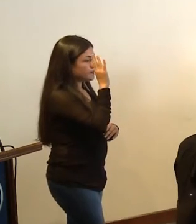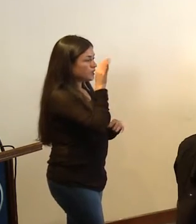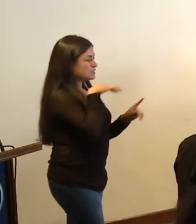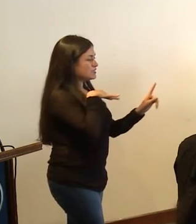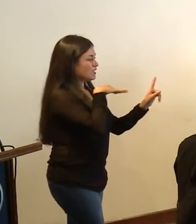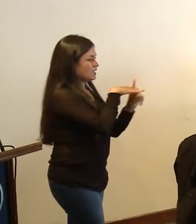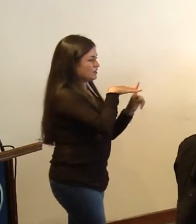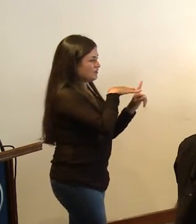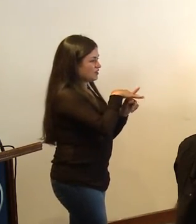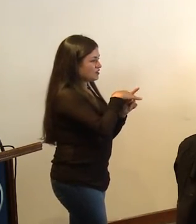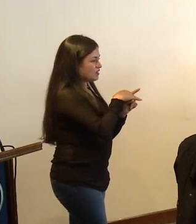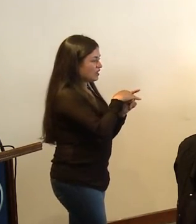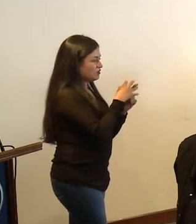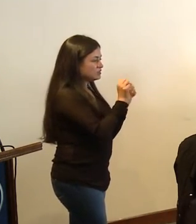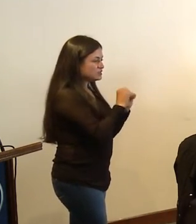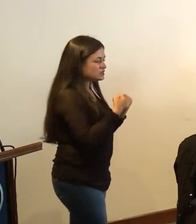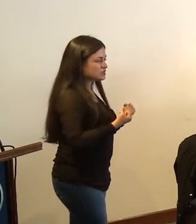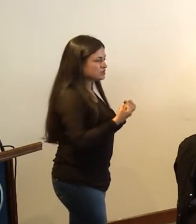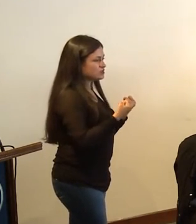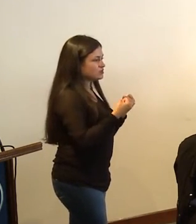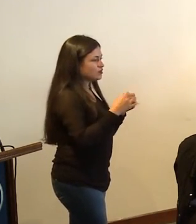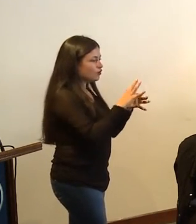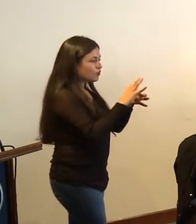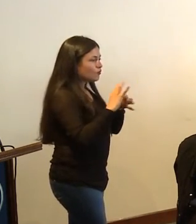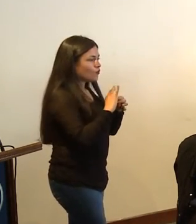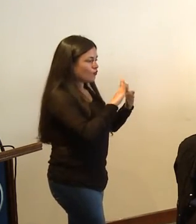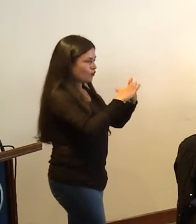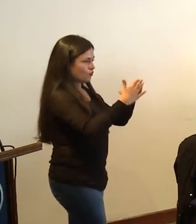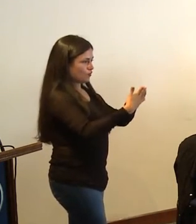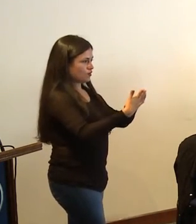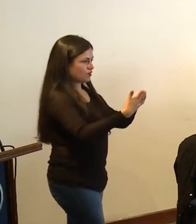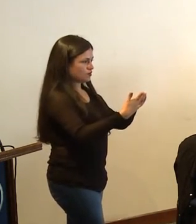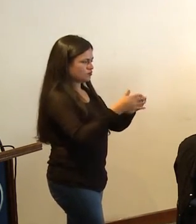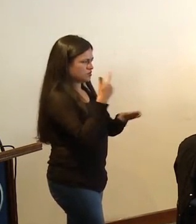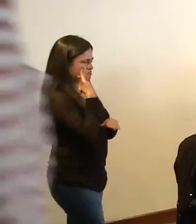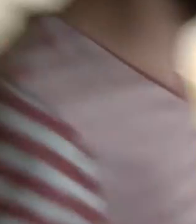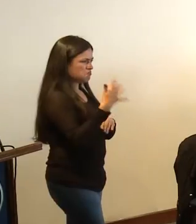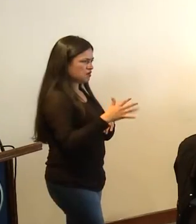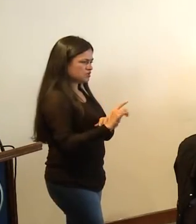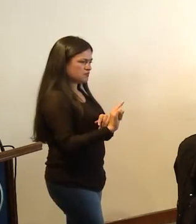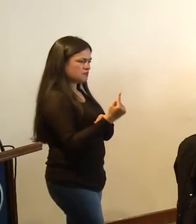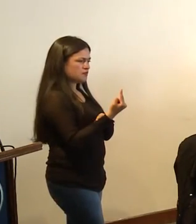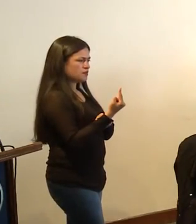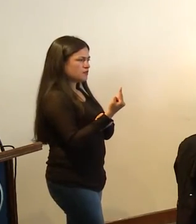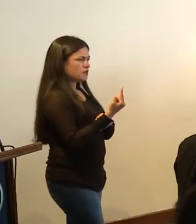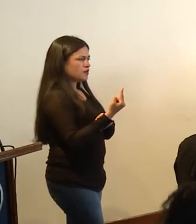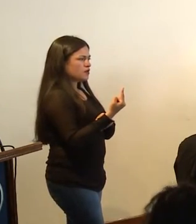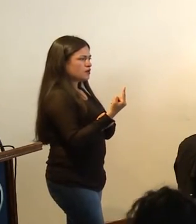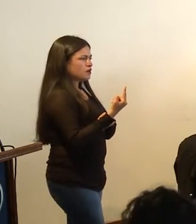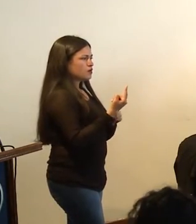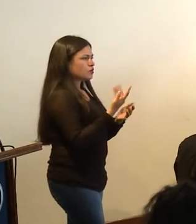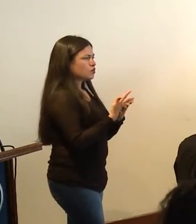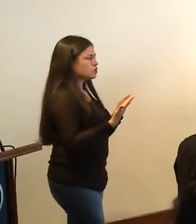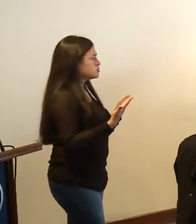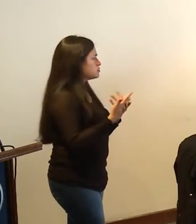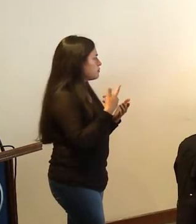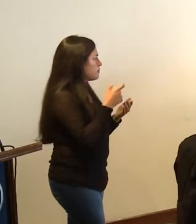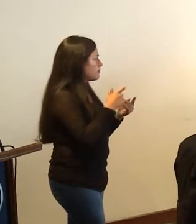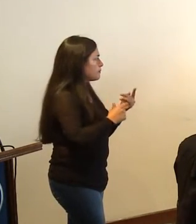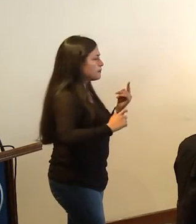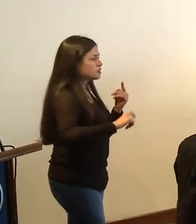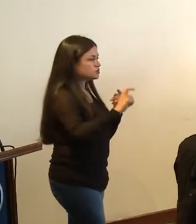ha destruido vínculos y sentidos de lo comunitario. Pareciera que una de las primeras cosas que buscan, por ejemplo, los